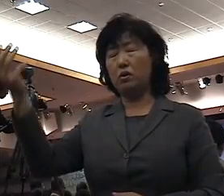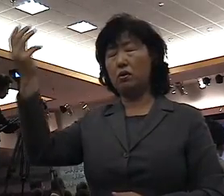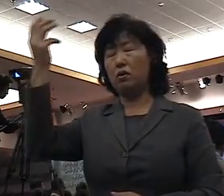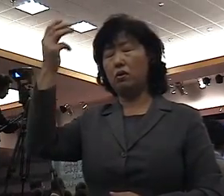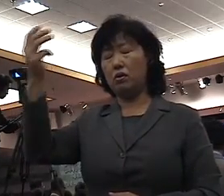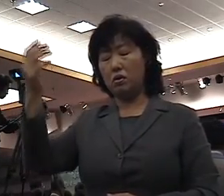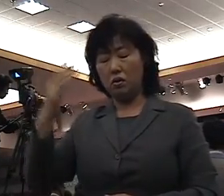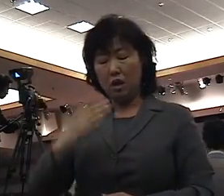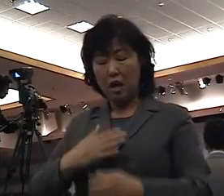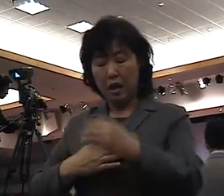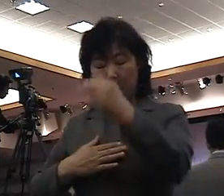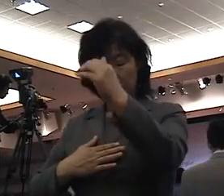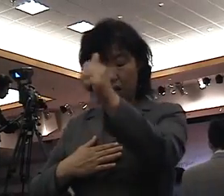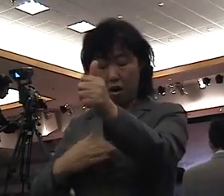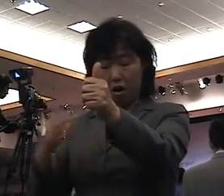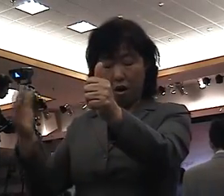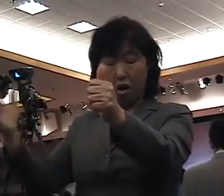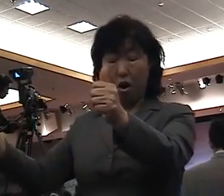성령님